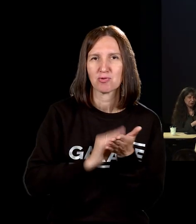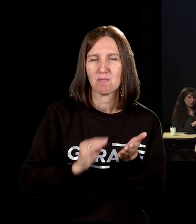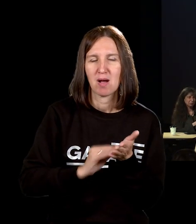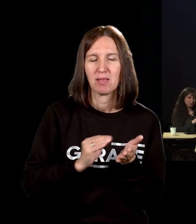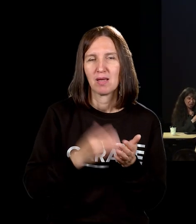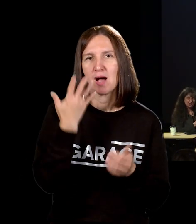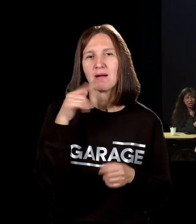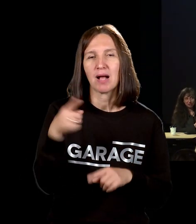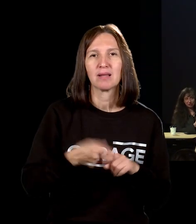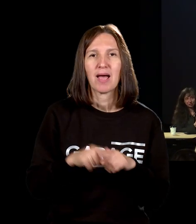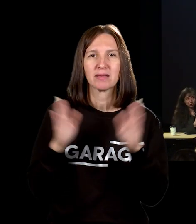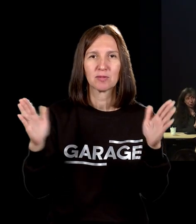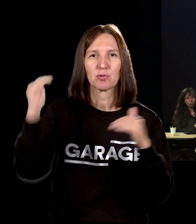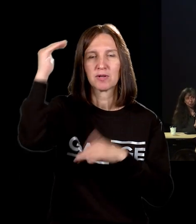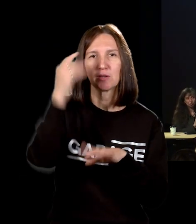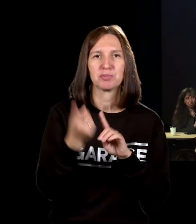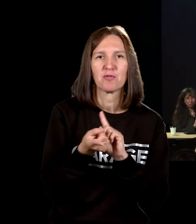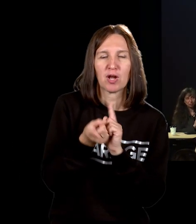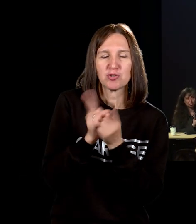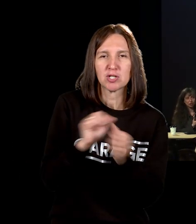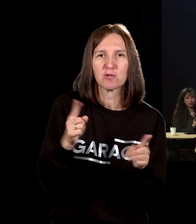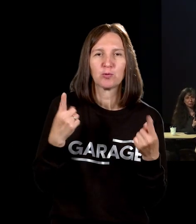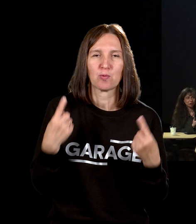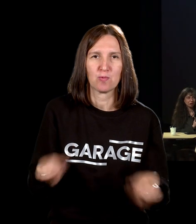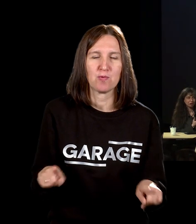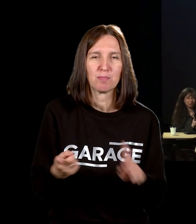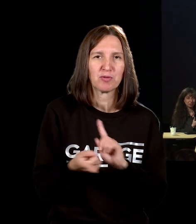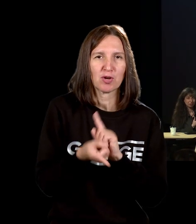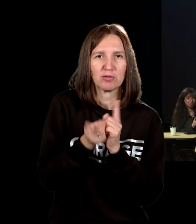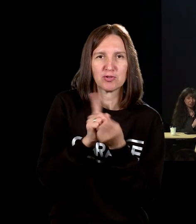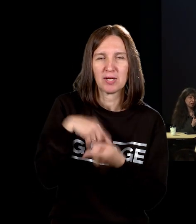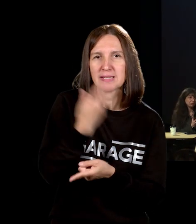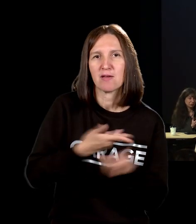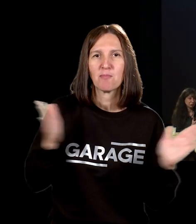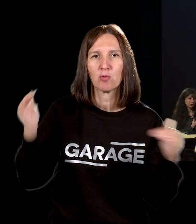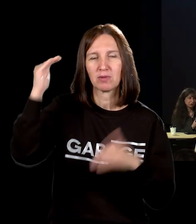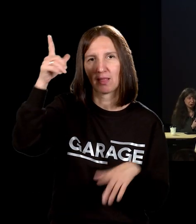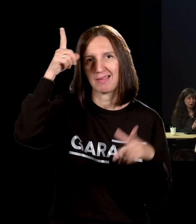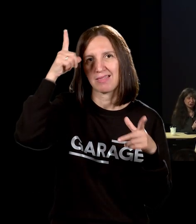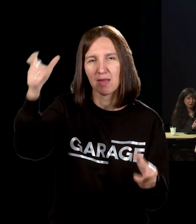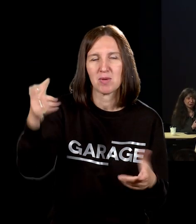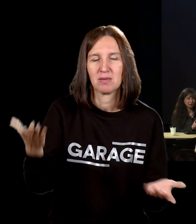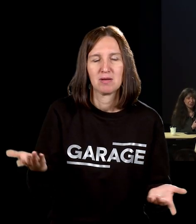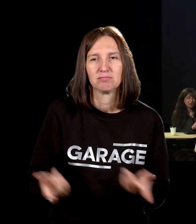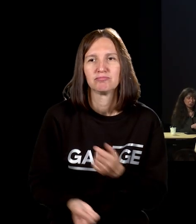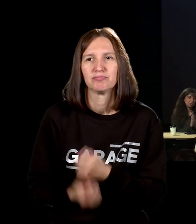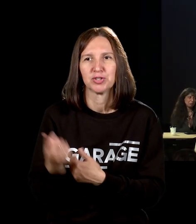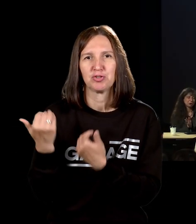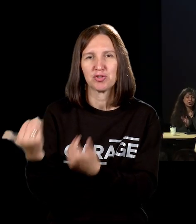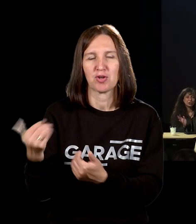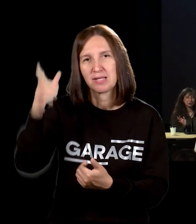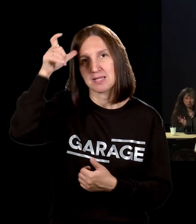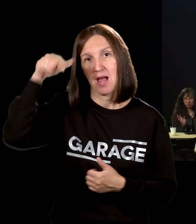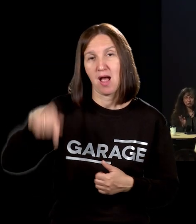когда этот портрет превращается во что-то другое, да, превращается в портрет демона, в портрет исчадия ада. Ну,